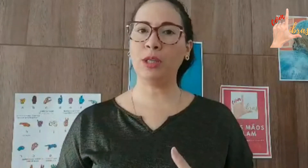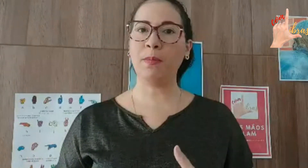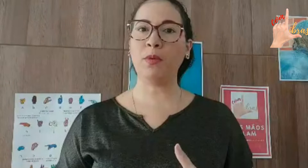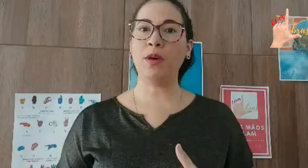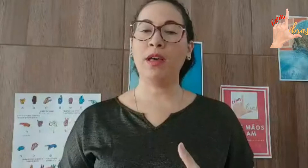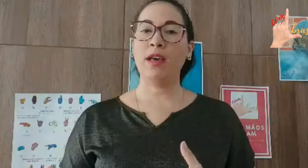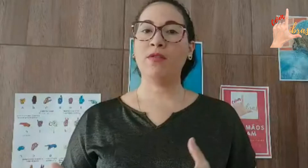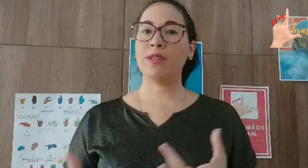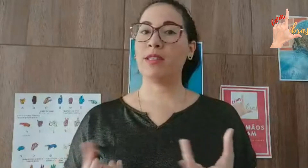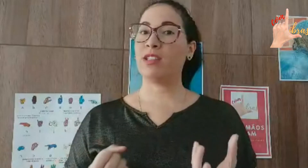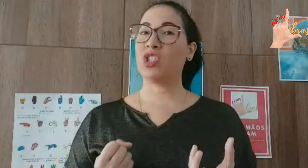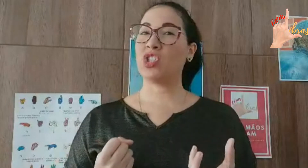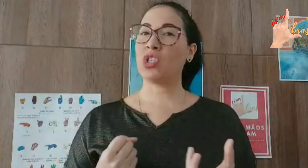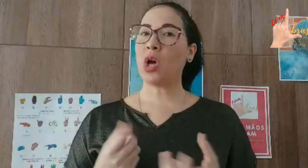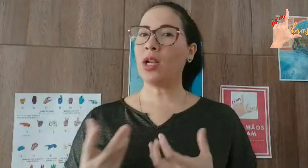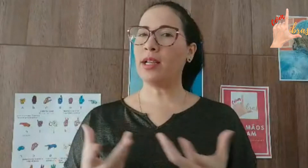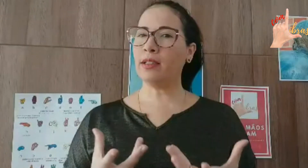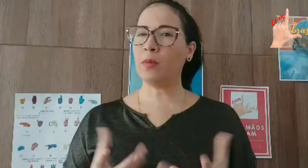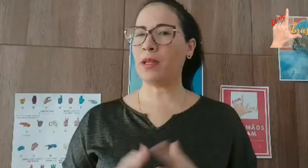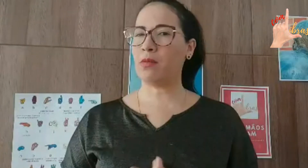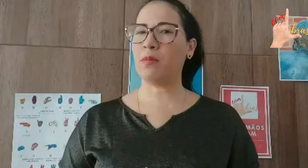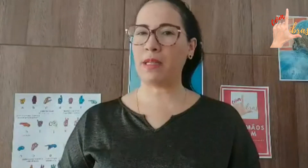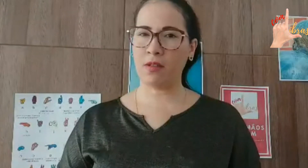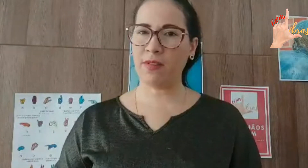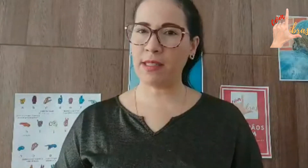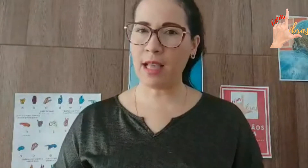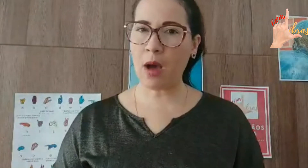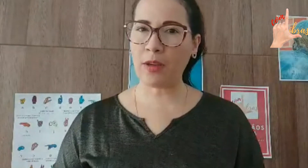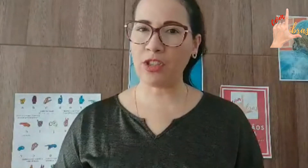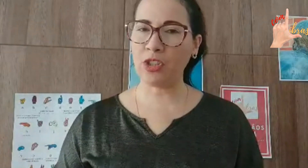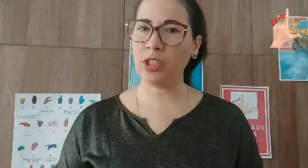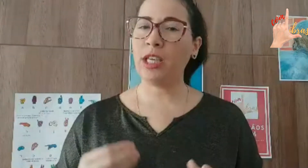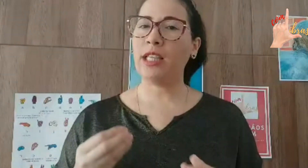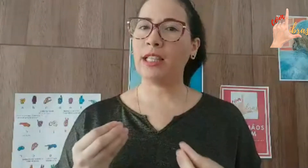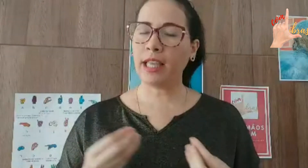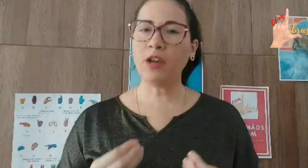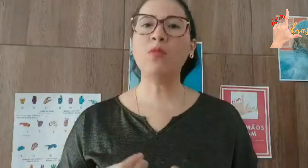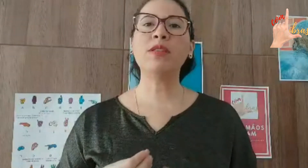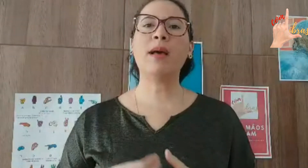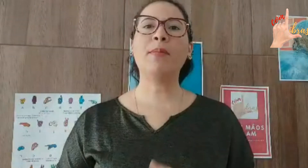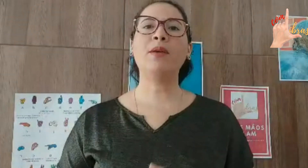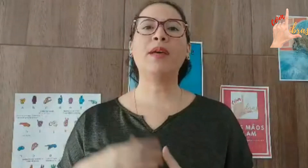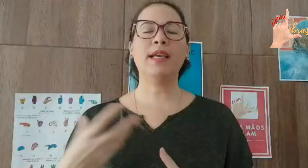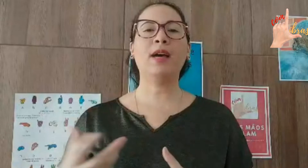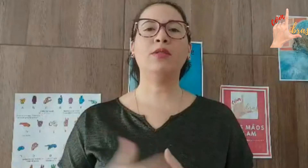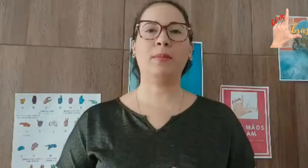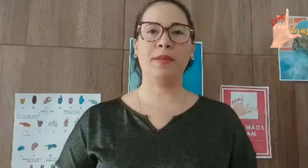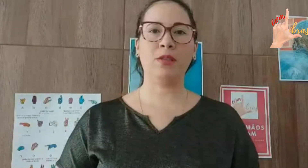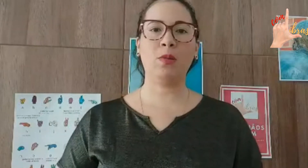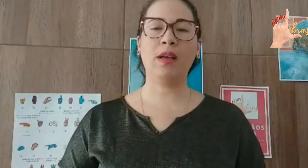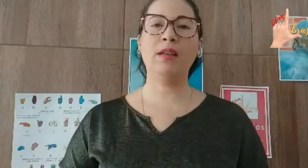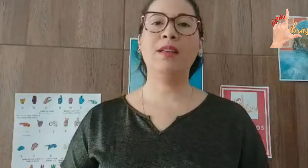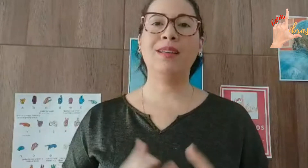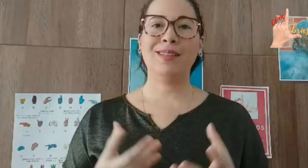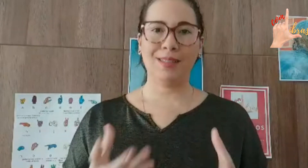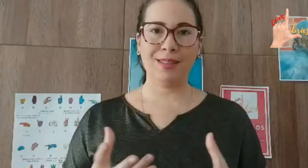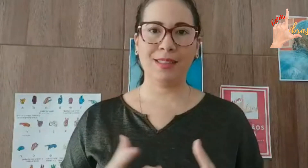tipo, você só olhando para sua expressão facial, a gente tem como saber o que é que a outra pessoa